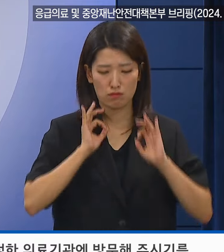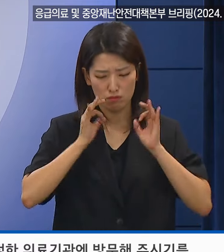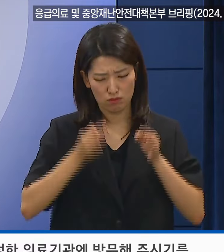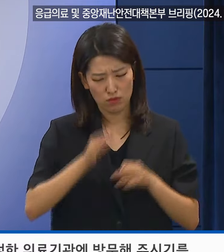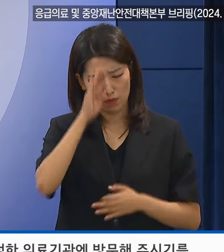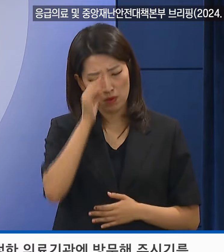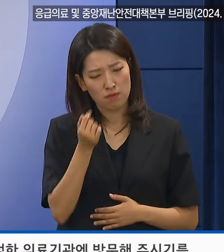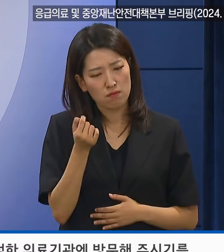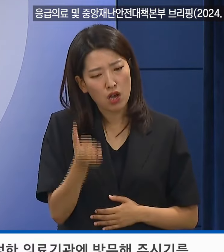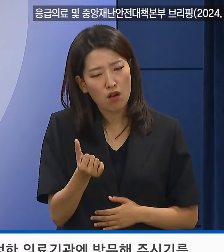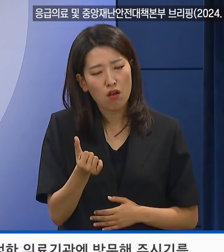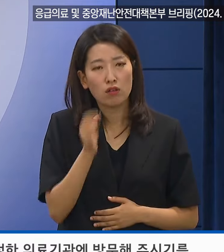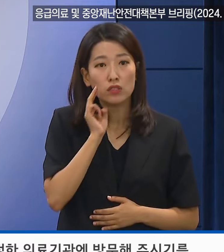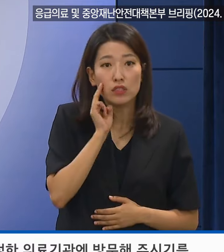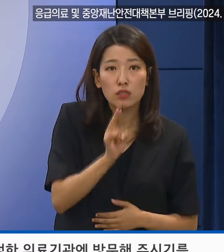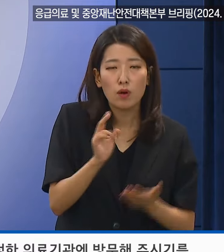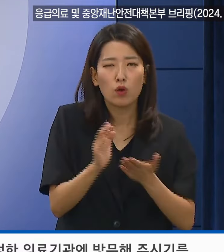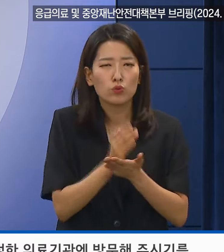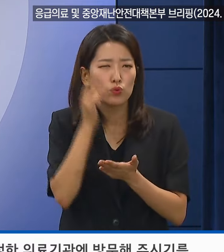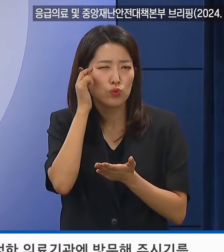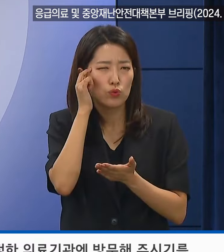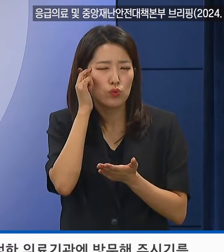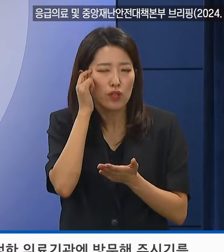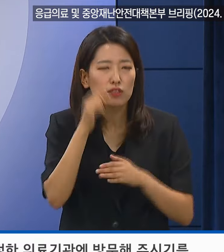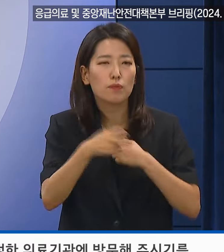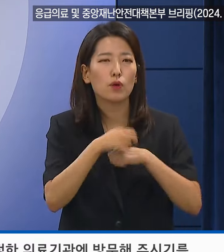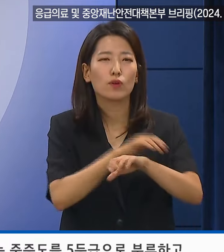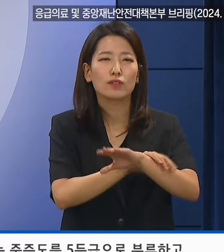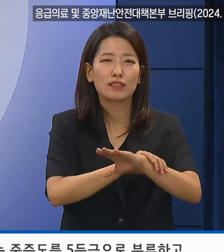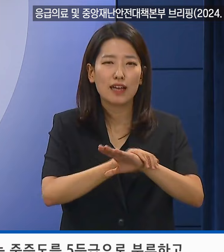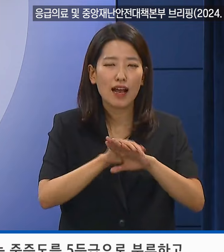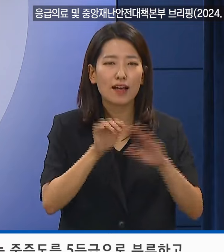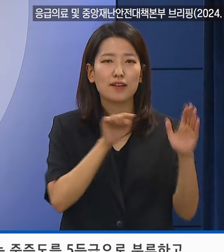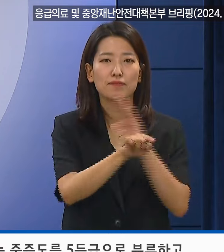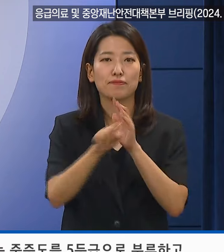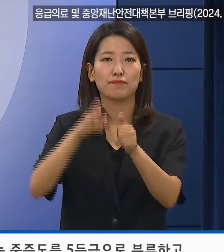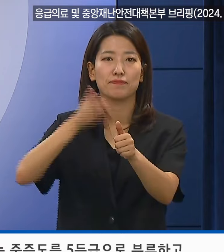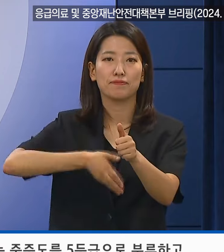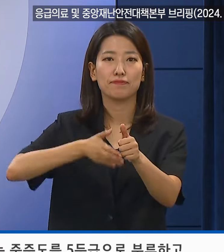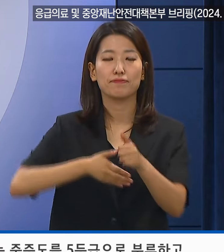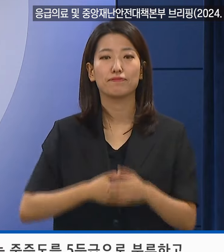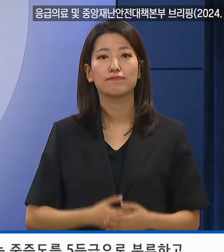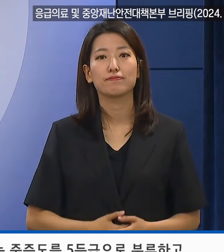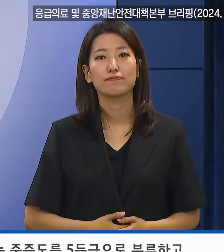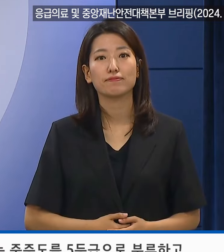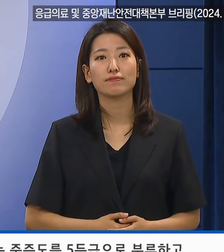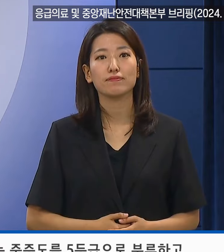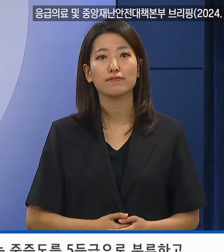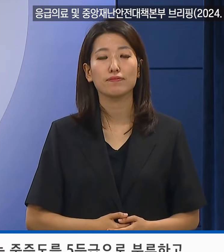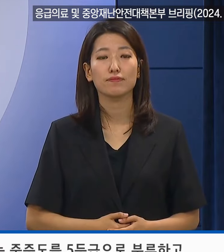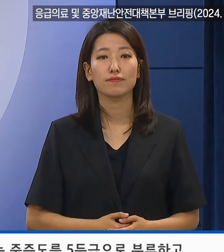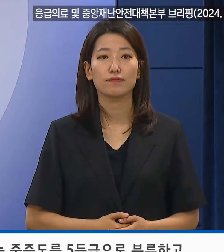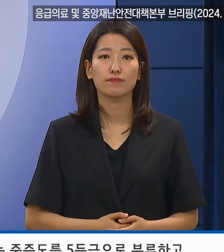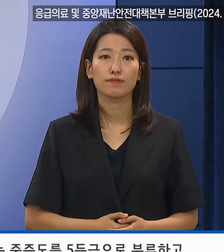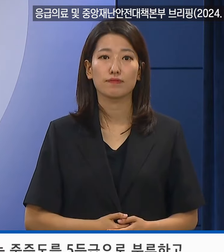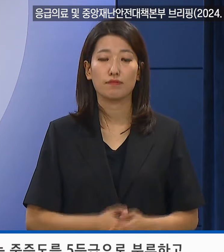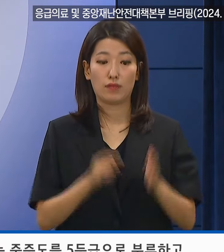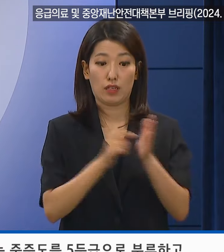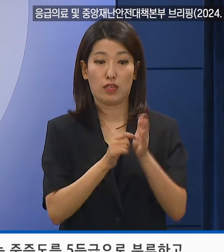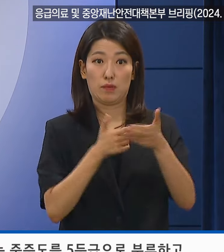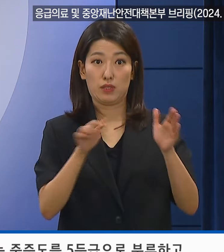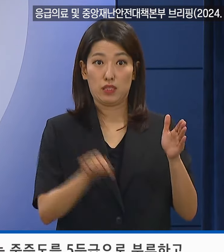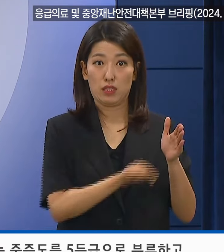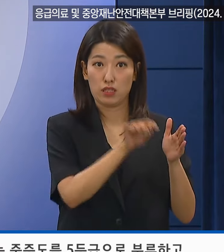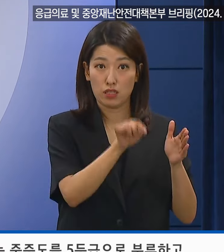적정한 의료기관에 방문해 주시기를 부탁드립니다. 지난번 말씀드린 바와 같이 응급실 내원